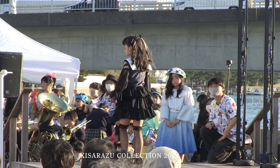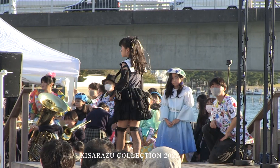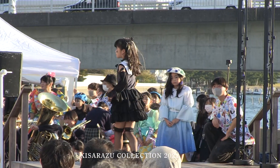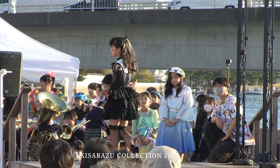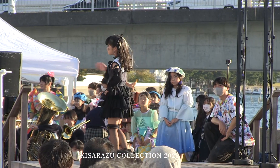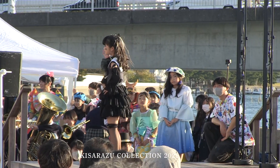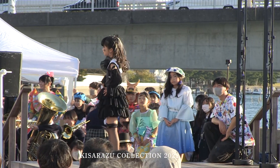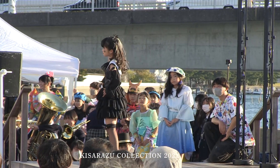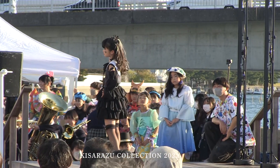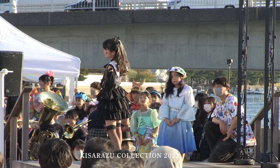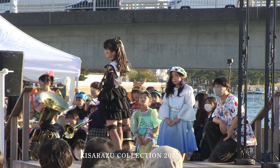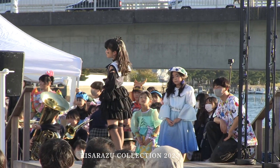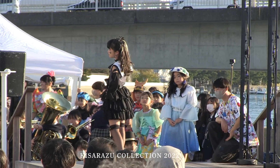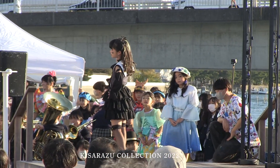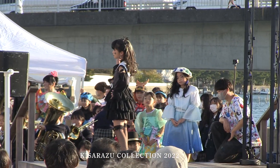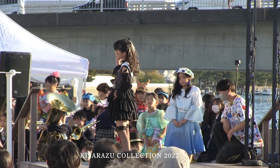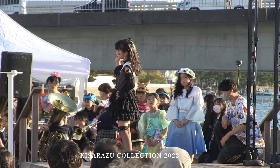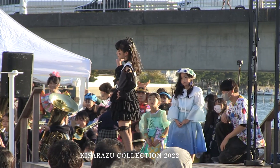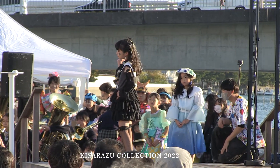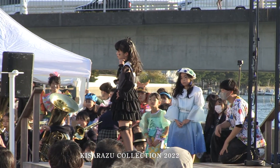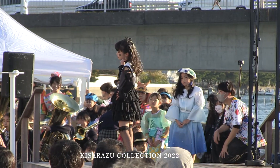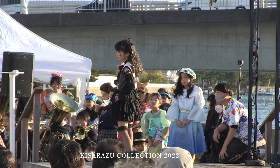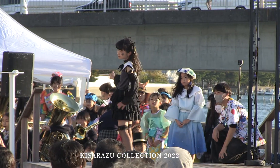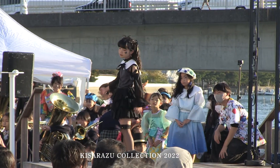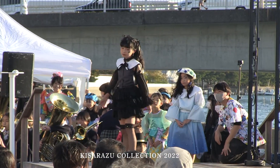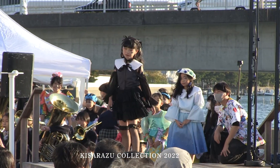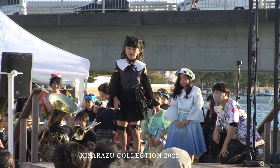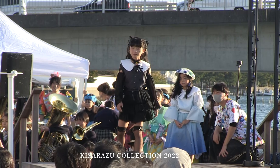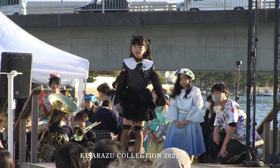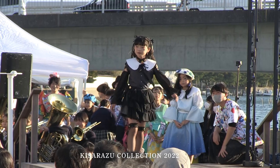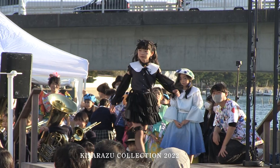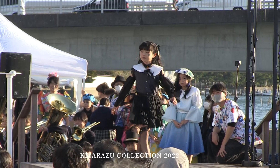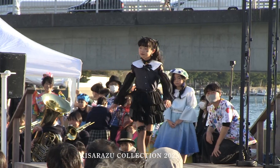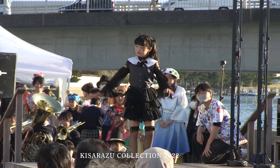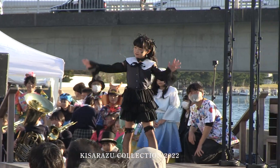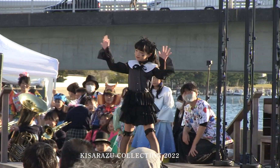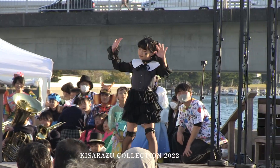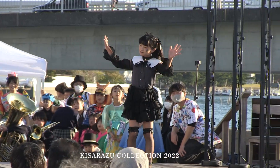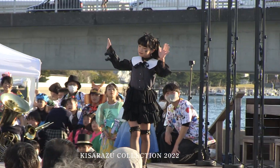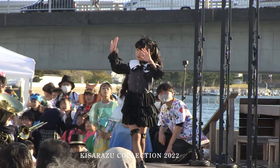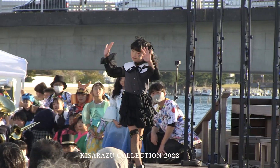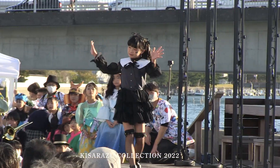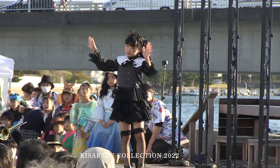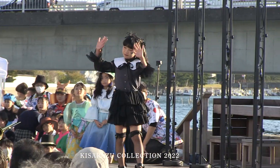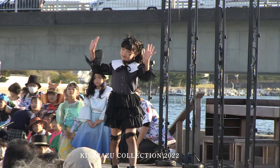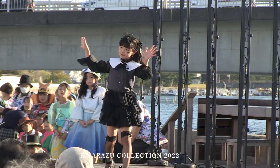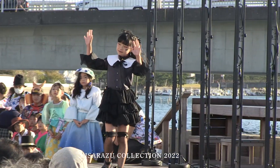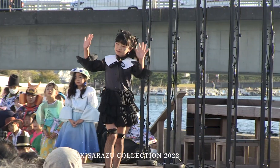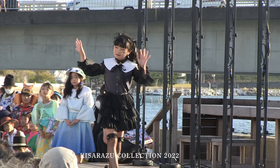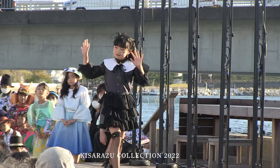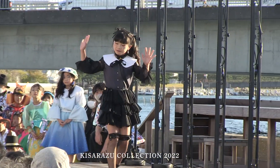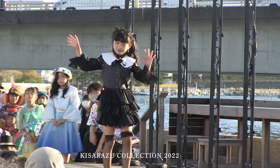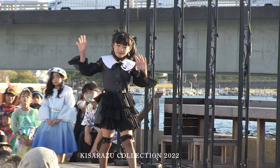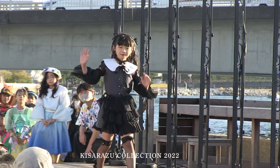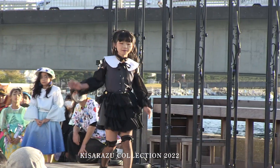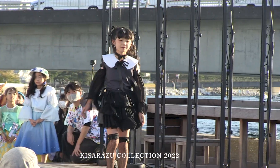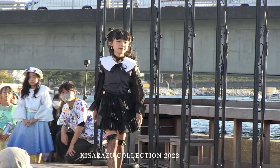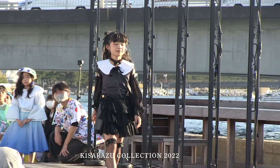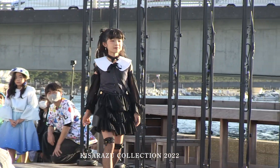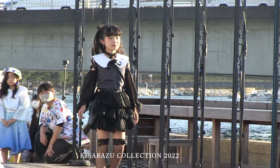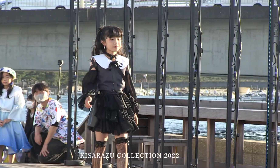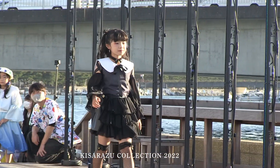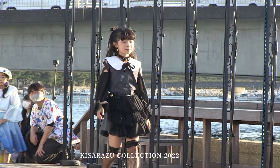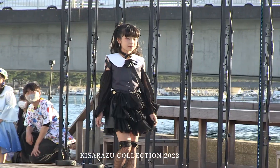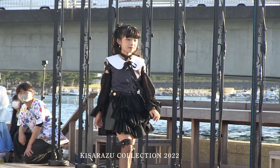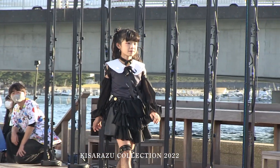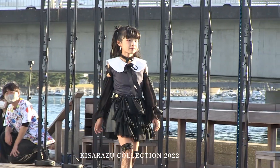がポイントです。モノクロが好きということなので少し大人っぽく描いても子供らしさや可愛